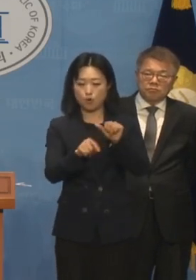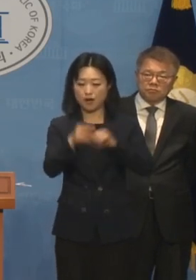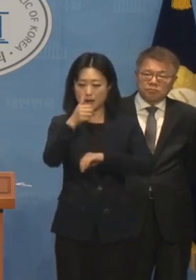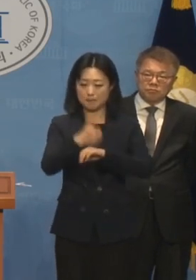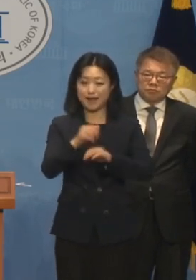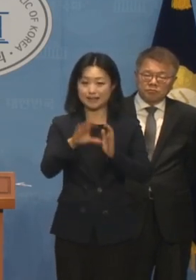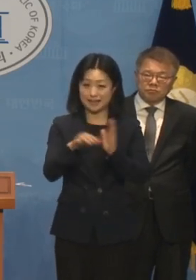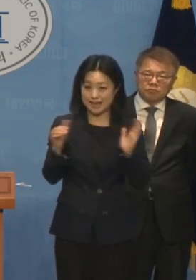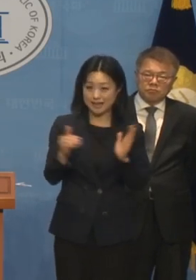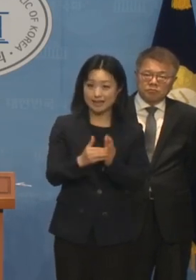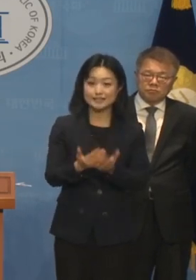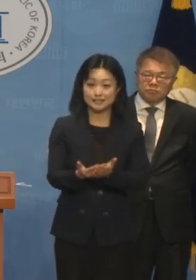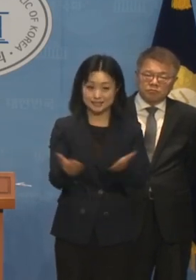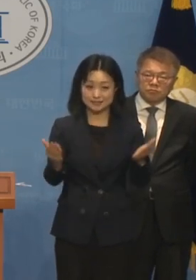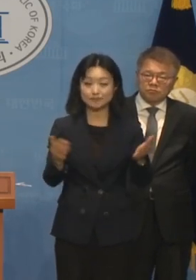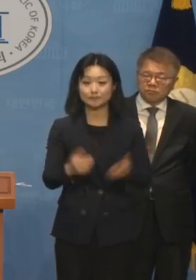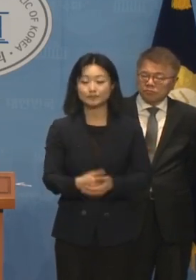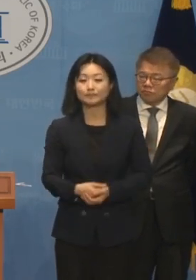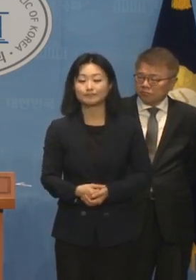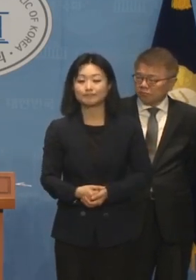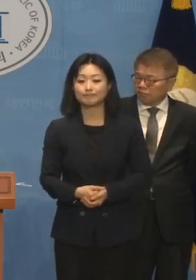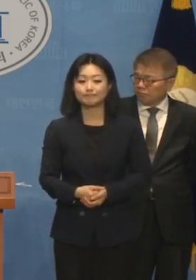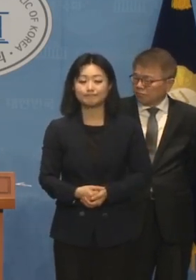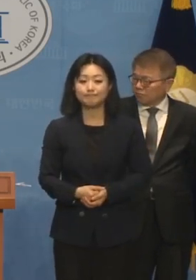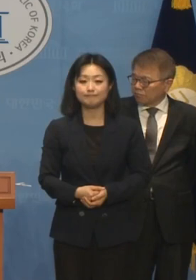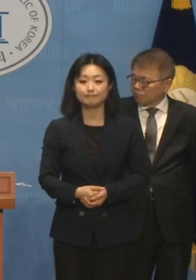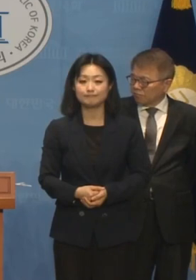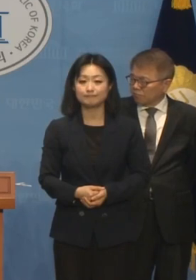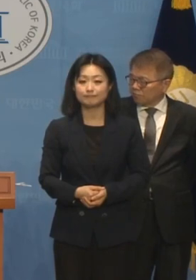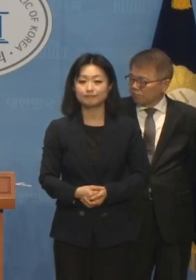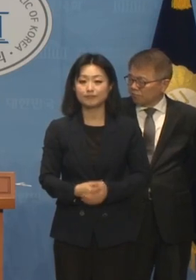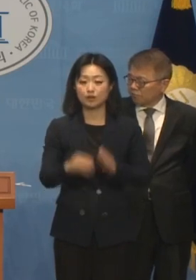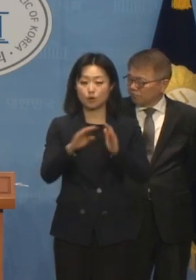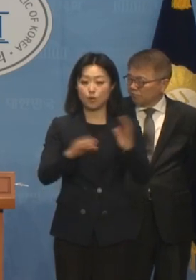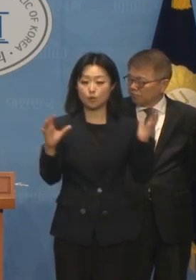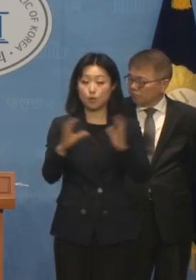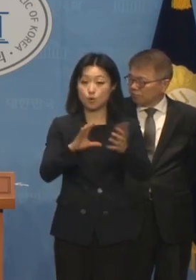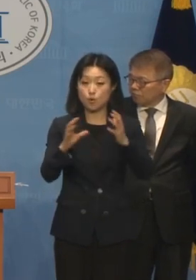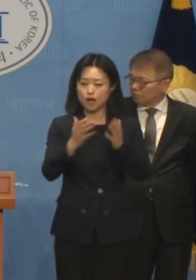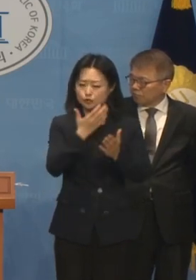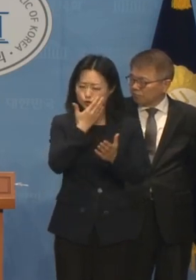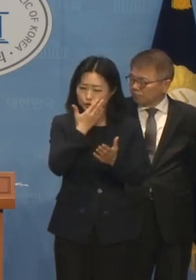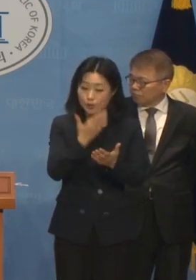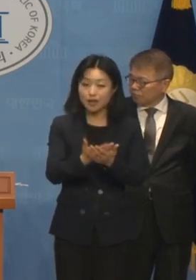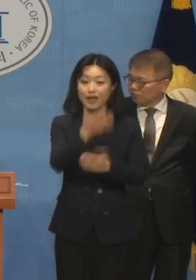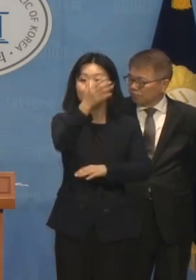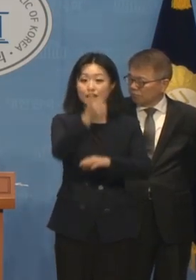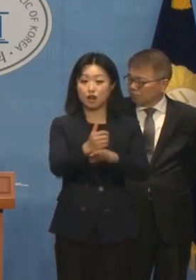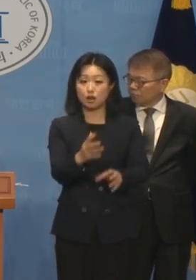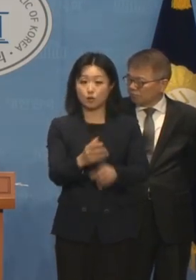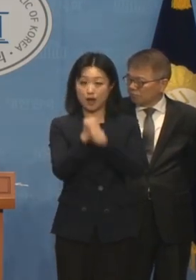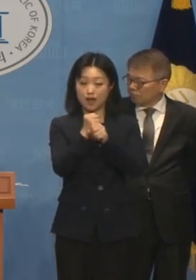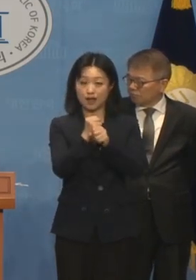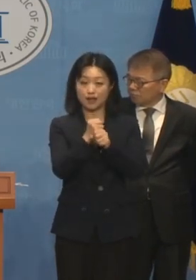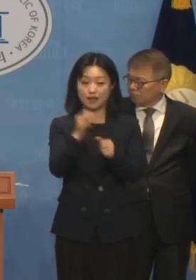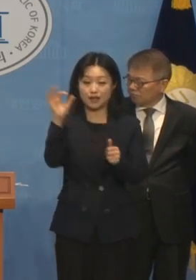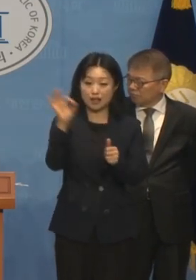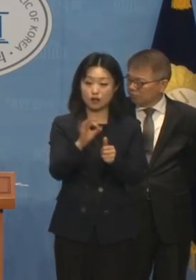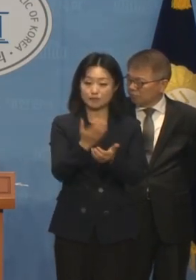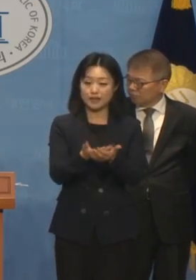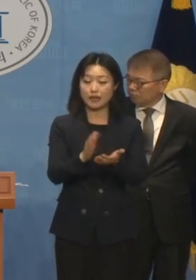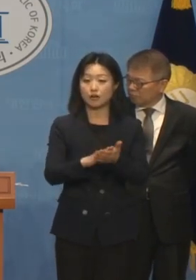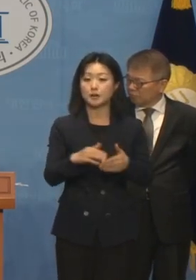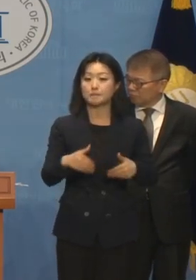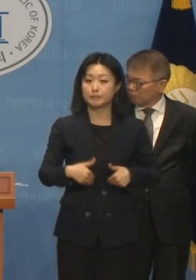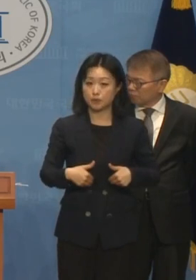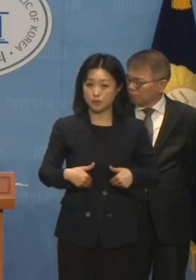말까지 제공하겠습니다. 이번 공론회의 가장 중요한 결론은 연금 개혁의